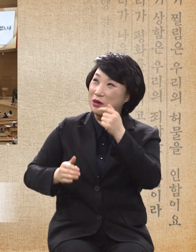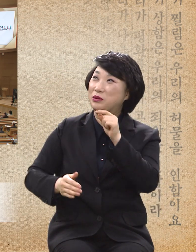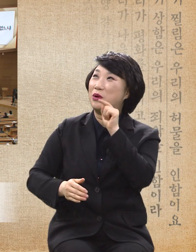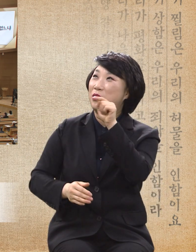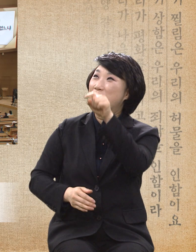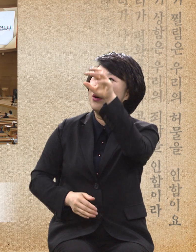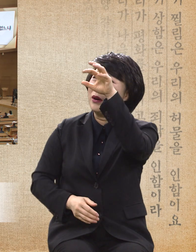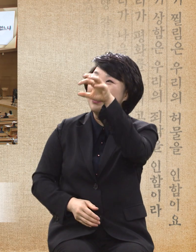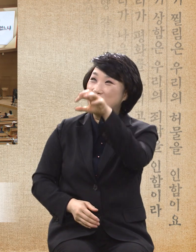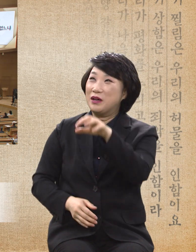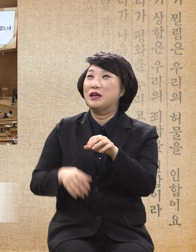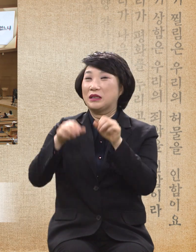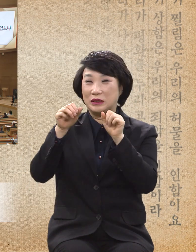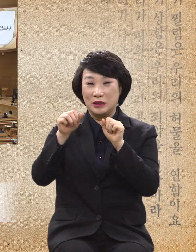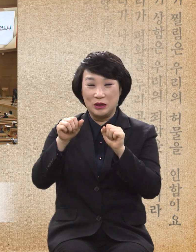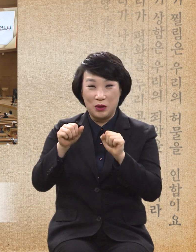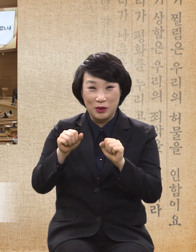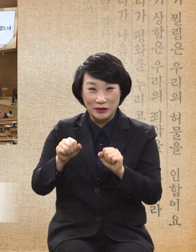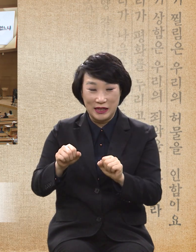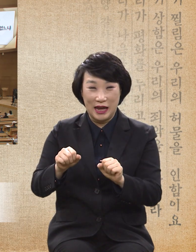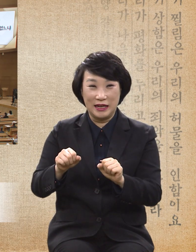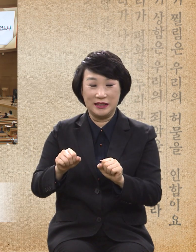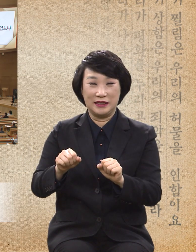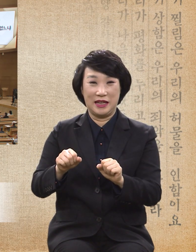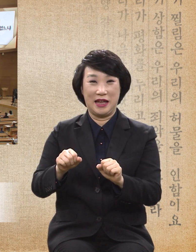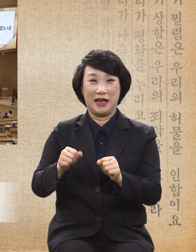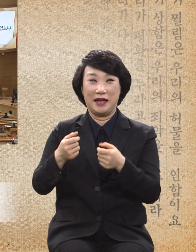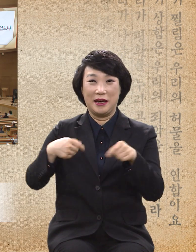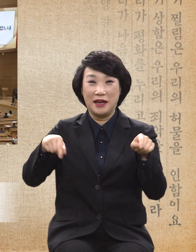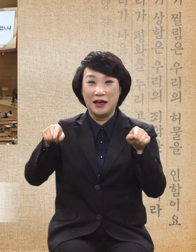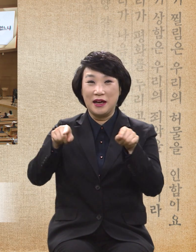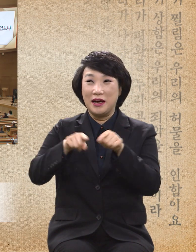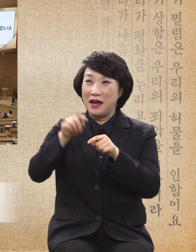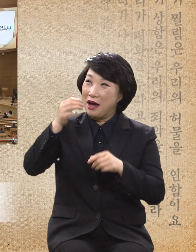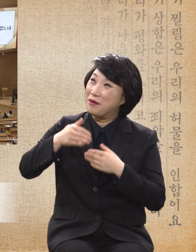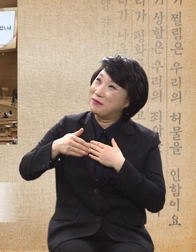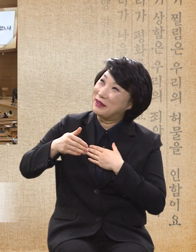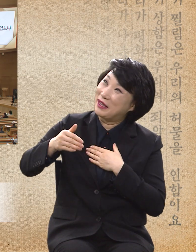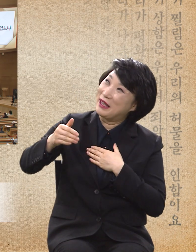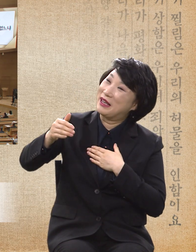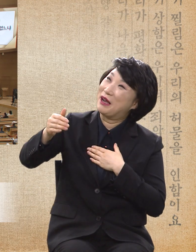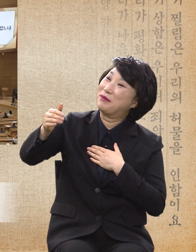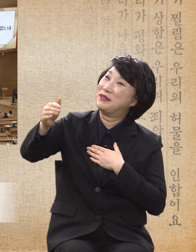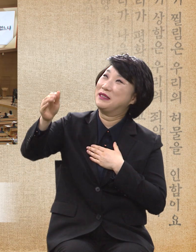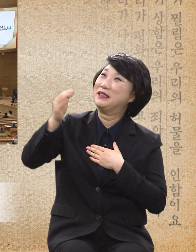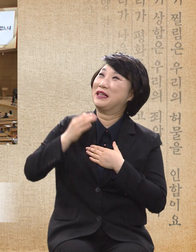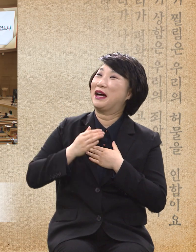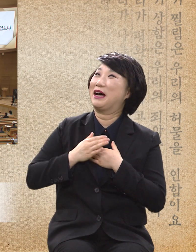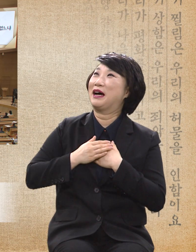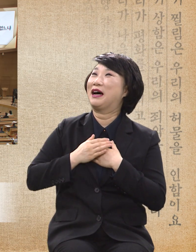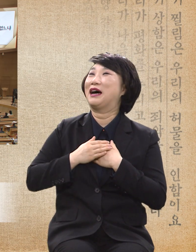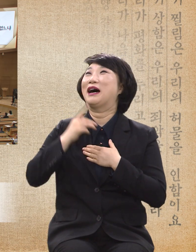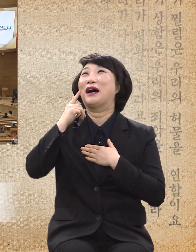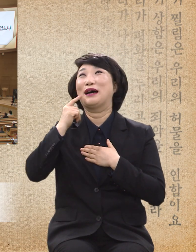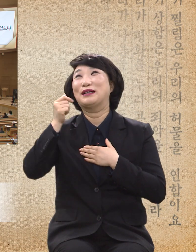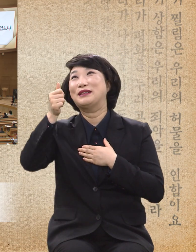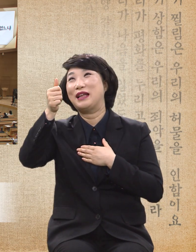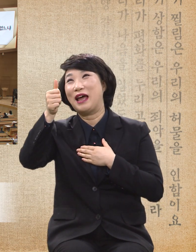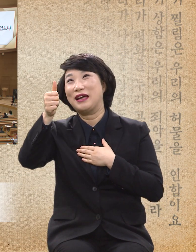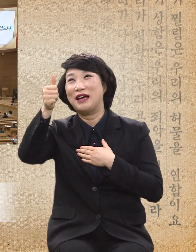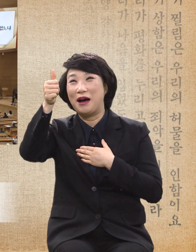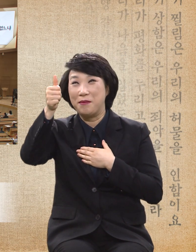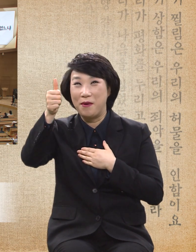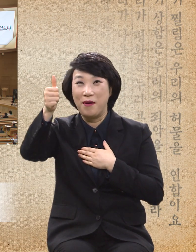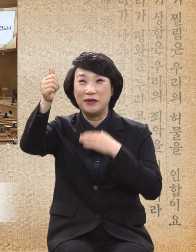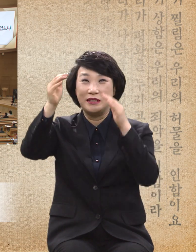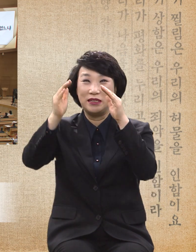앞서간 종도 그곳에 있네. 함께 갑시다.